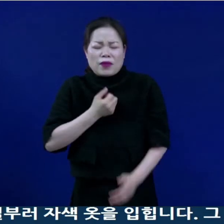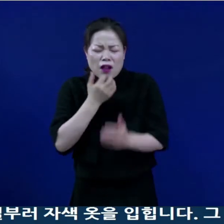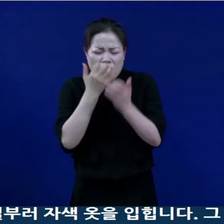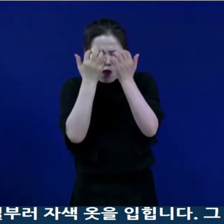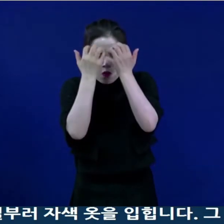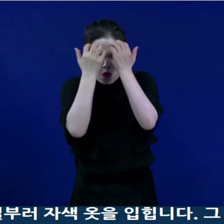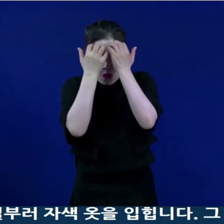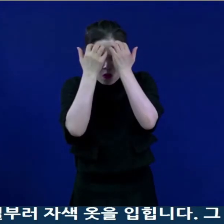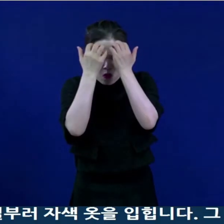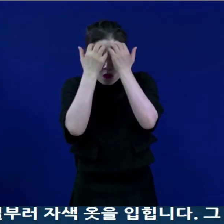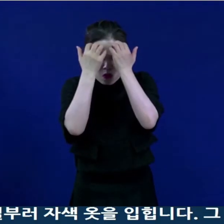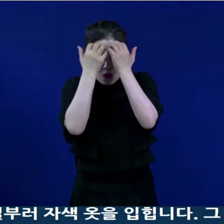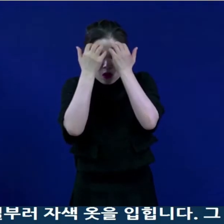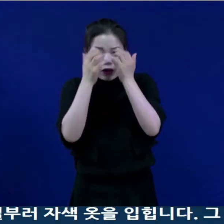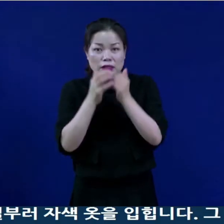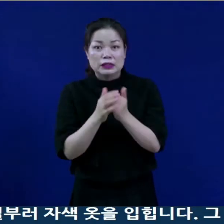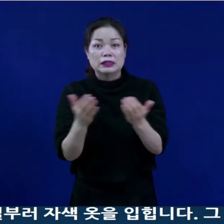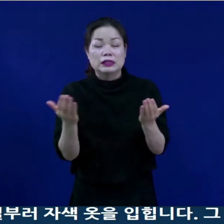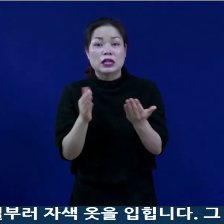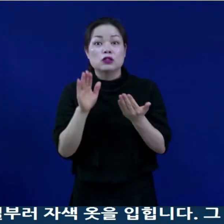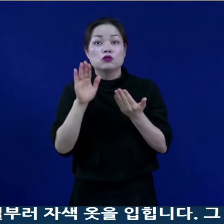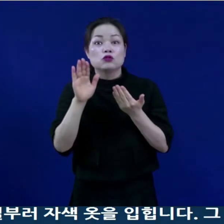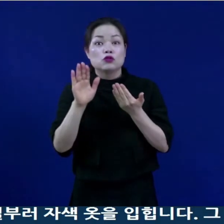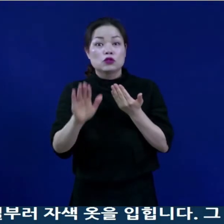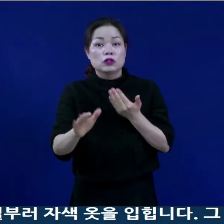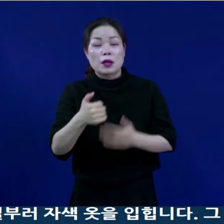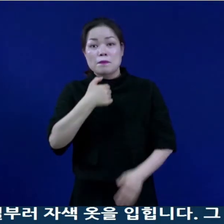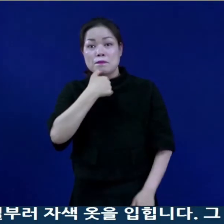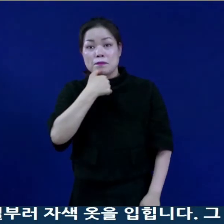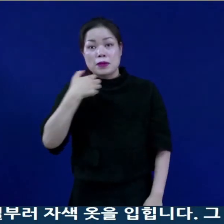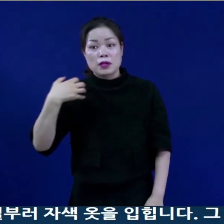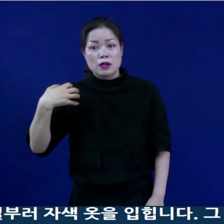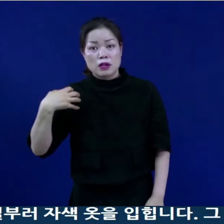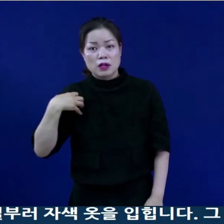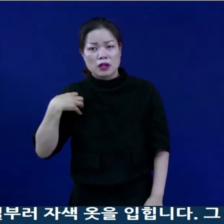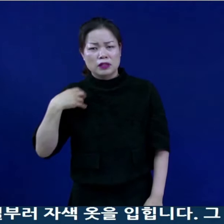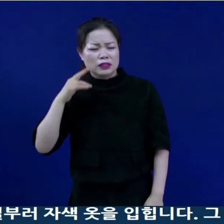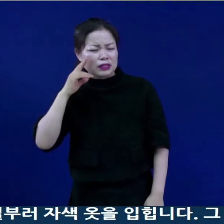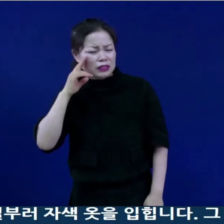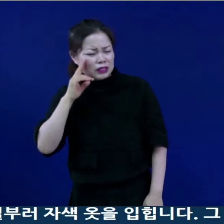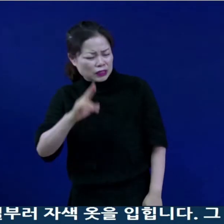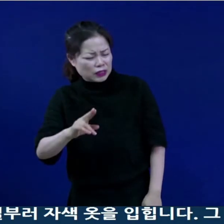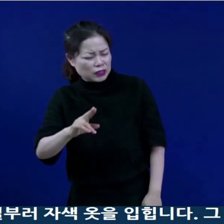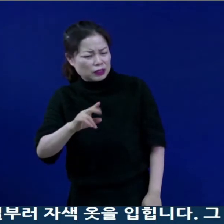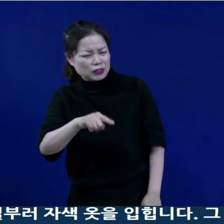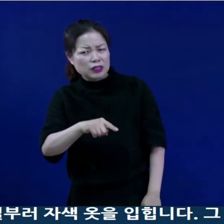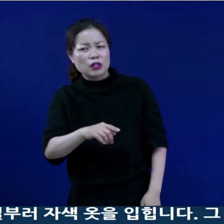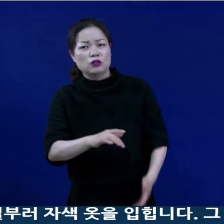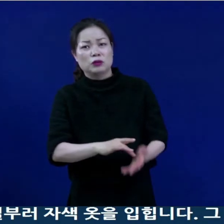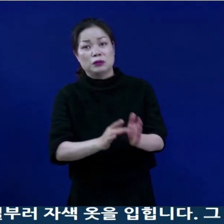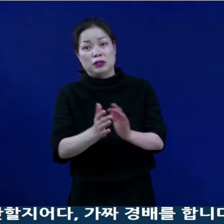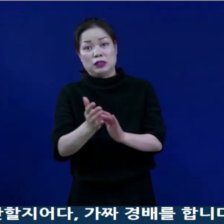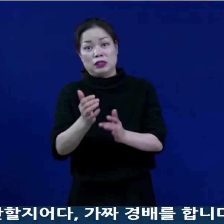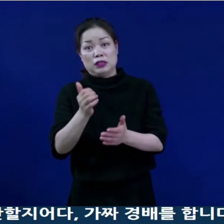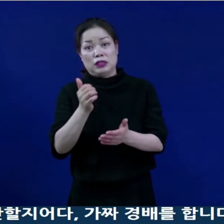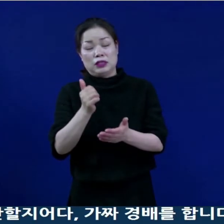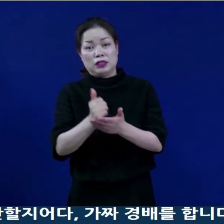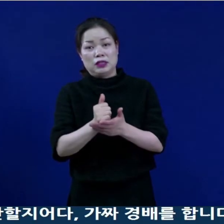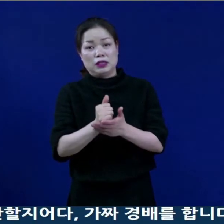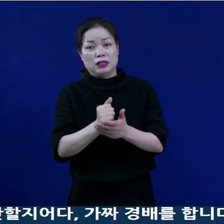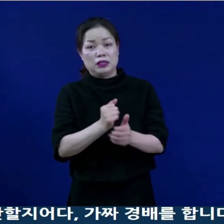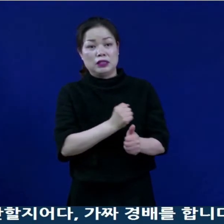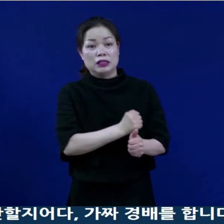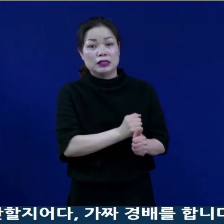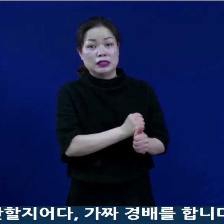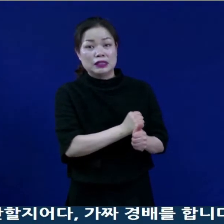고통스러운 이런 일련의 사건이 다 있은 후에 빌라도는 처참해질 대로 처참해진 그 예수님을 끌고